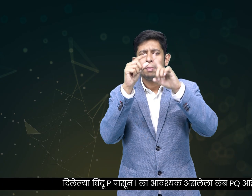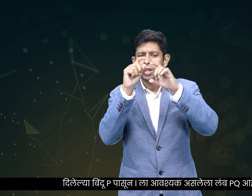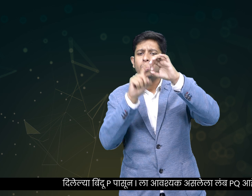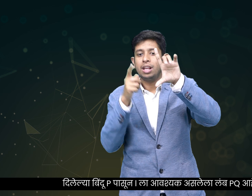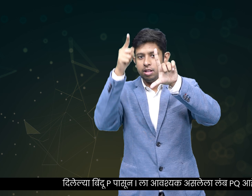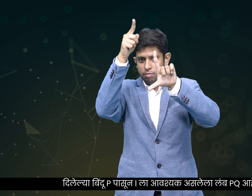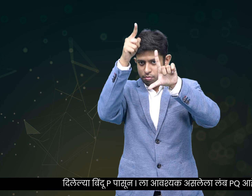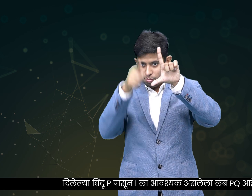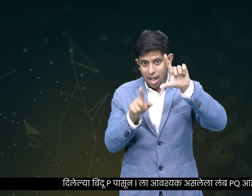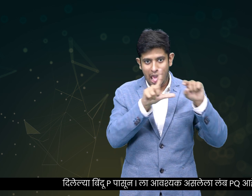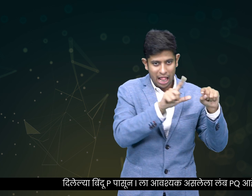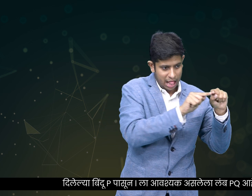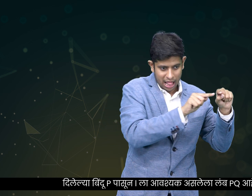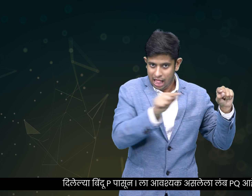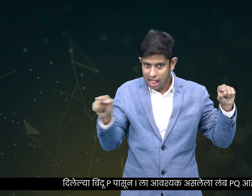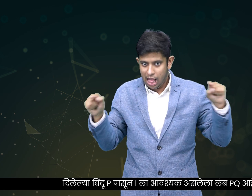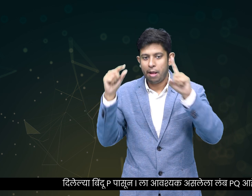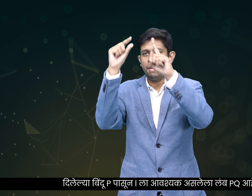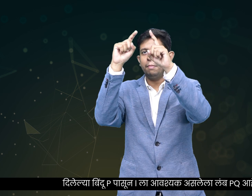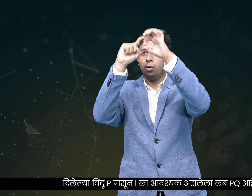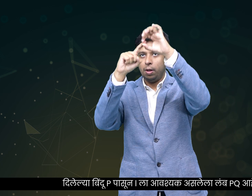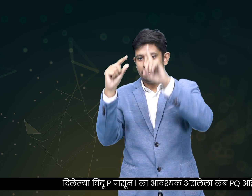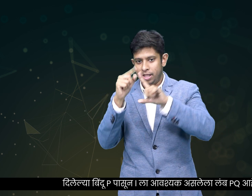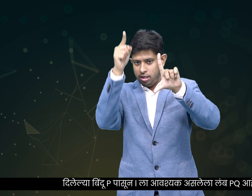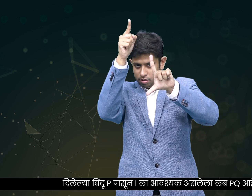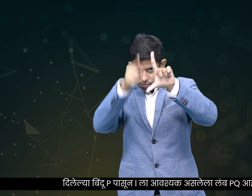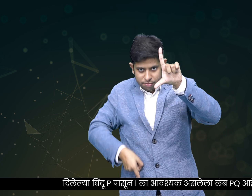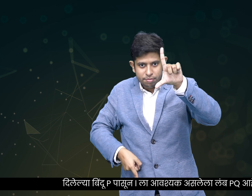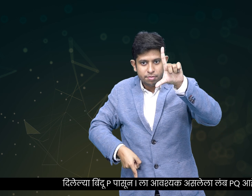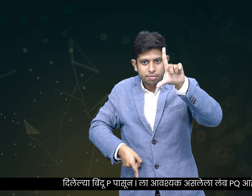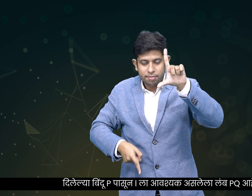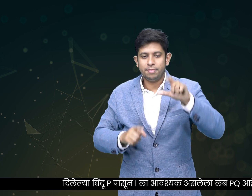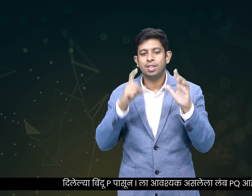दिलेल्या बिंदू P पासून 1 ला आवश्यक असलेला लंब PQ आहे.